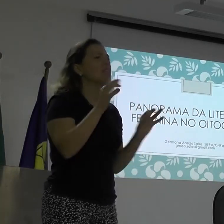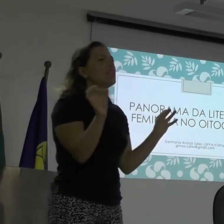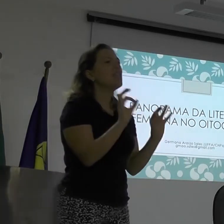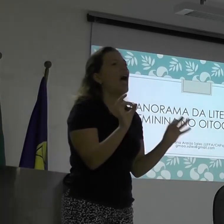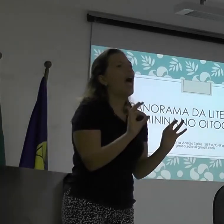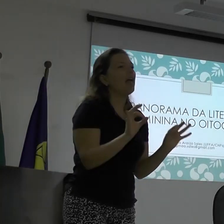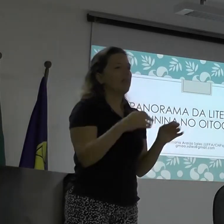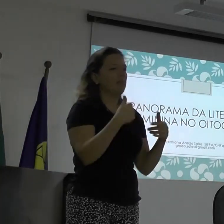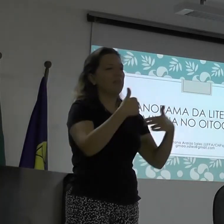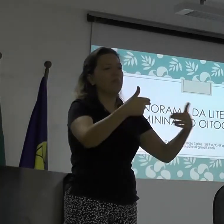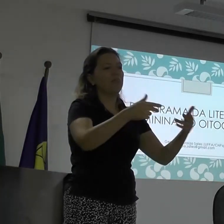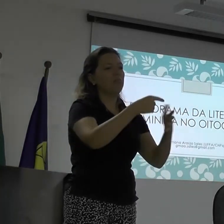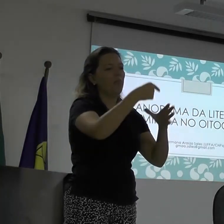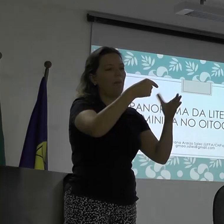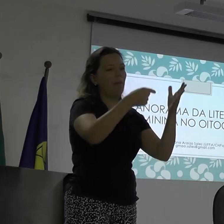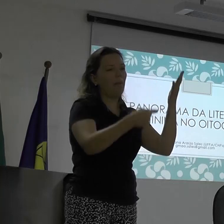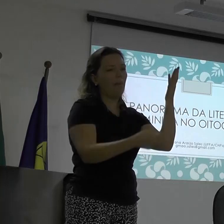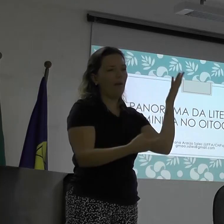língua?